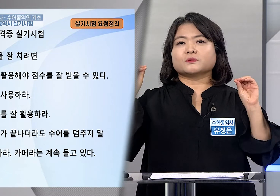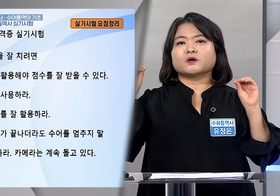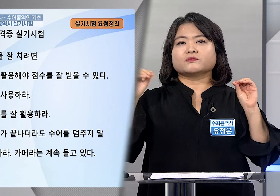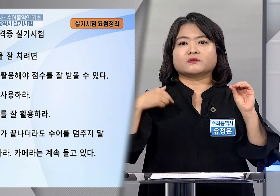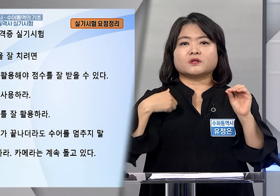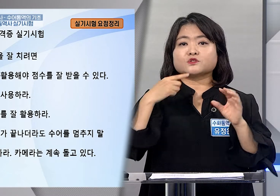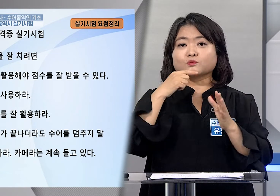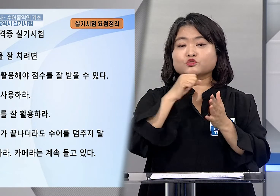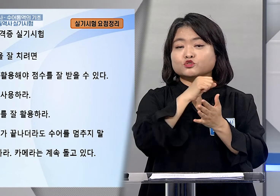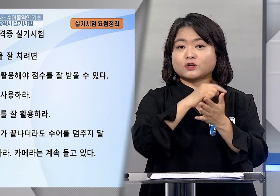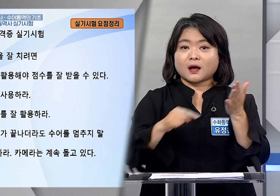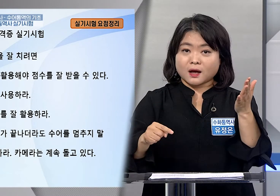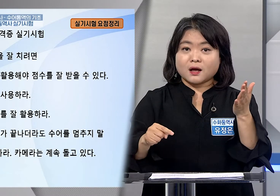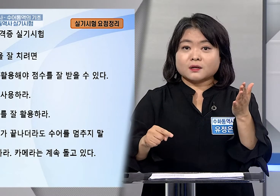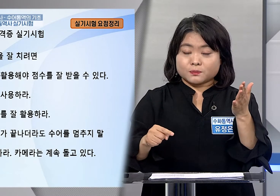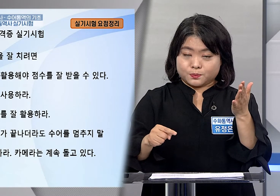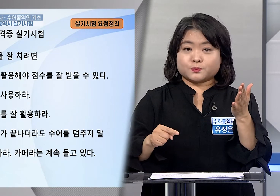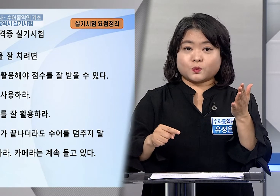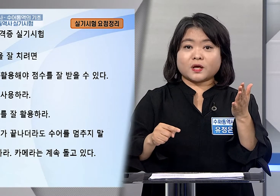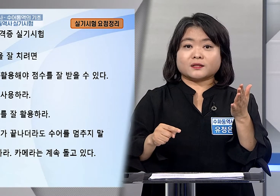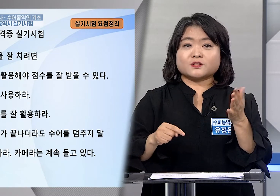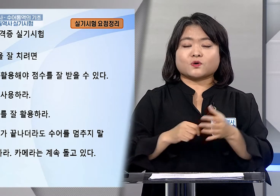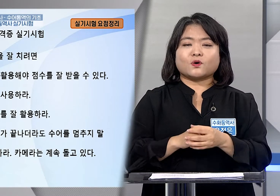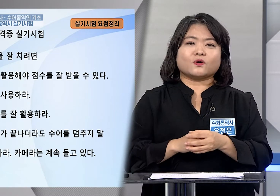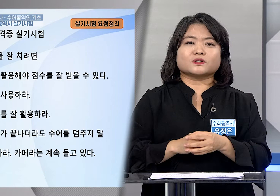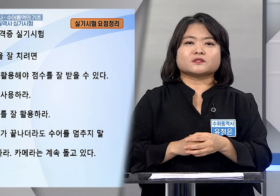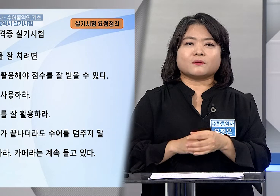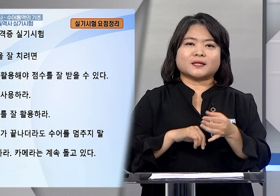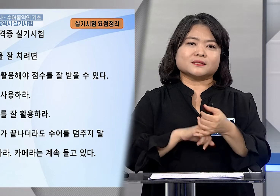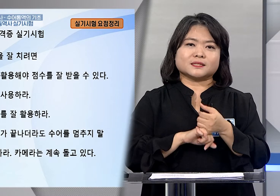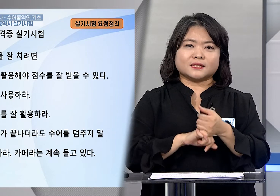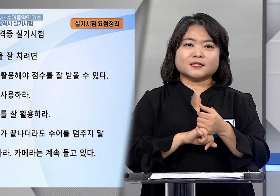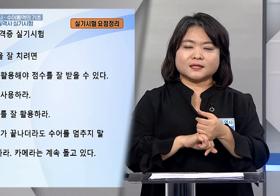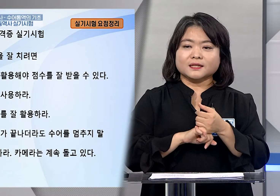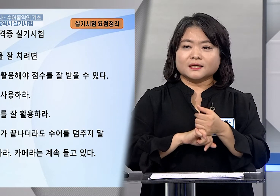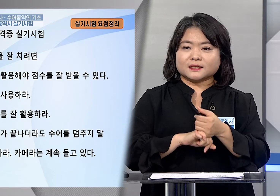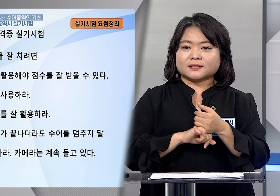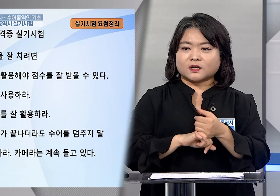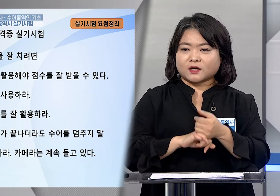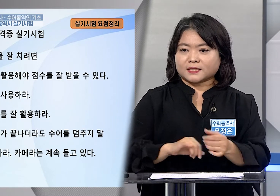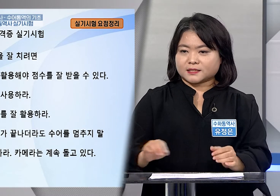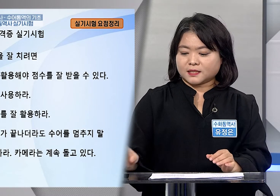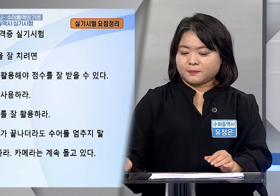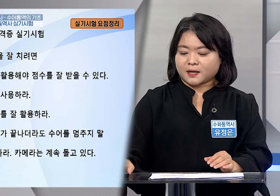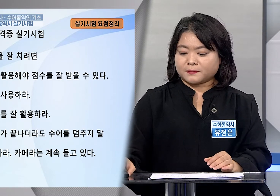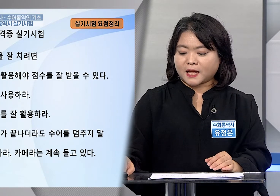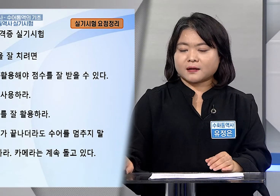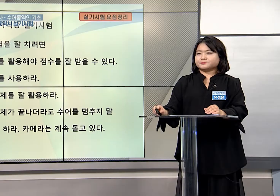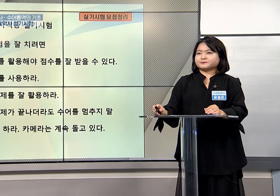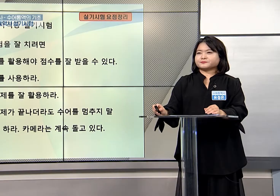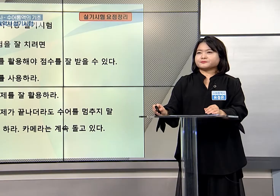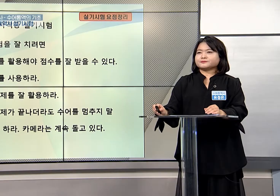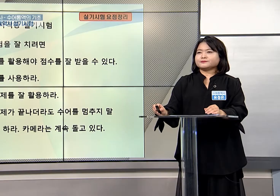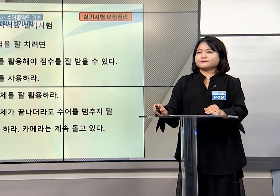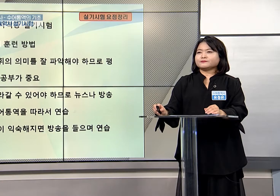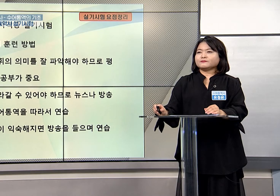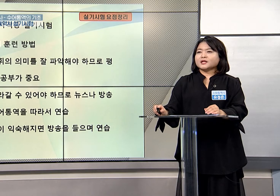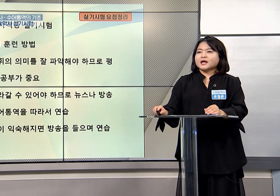멈춰버리면 내 점수가 손해가 되죠. 그래서 반드시 기억하시기 바랍니다.